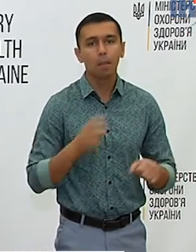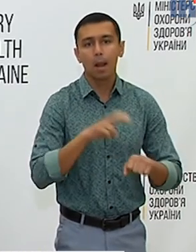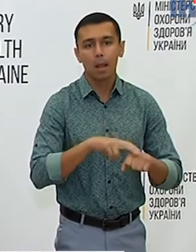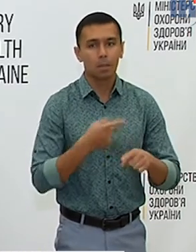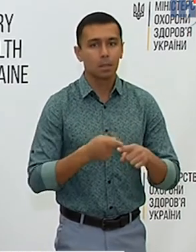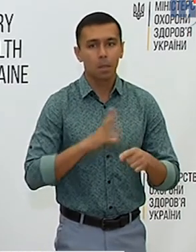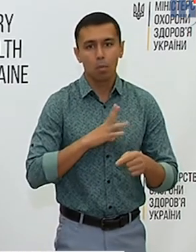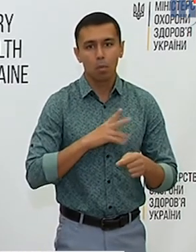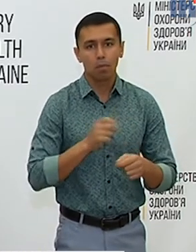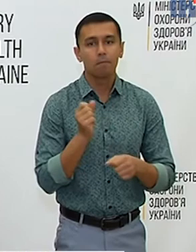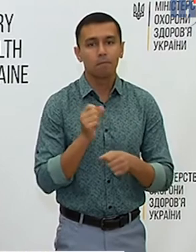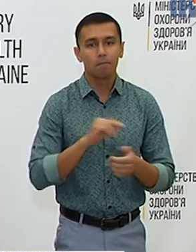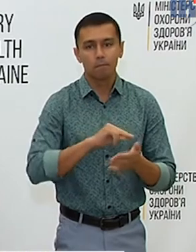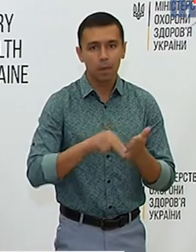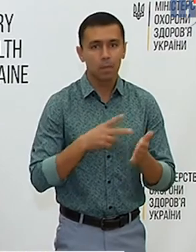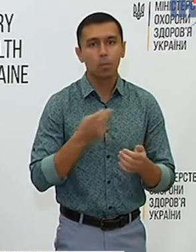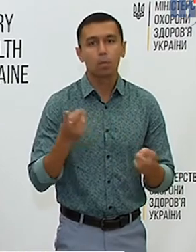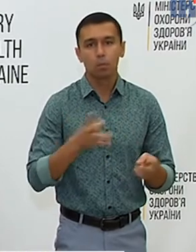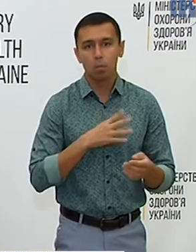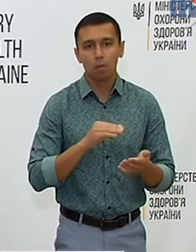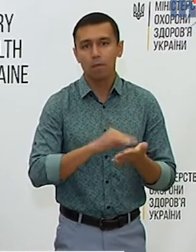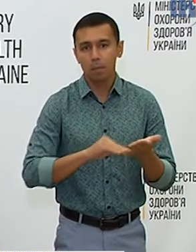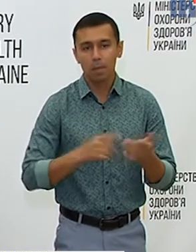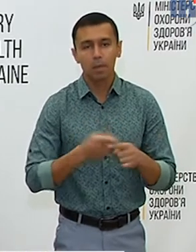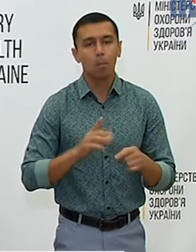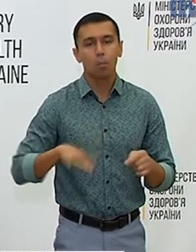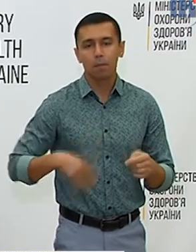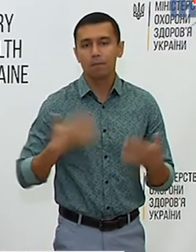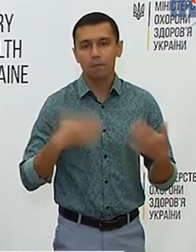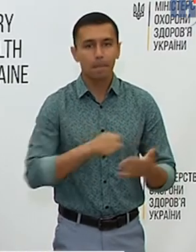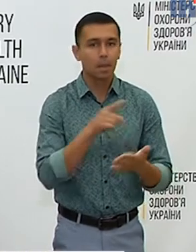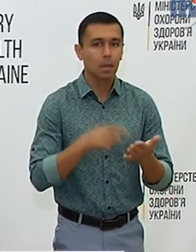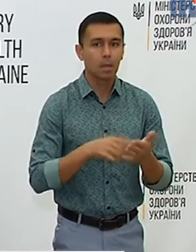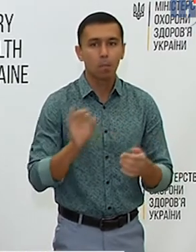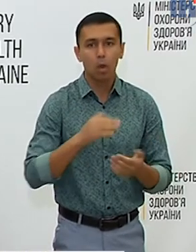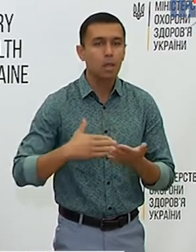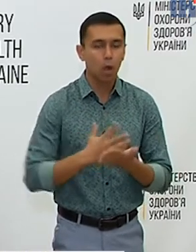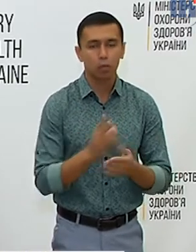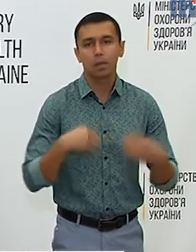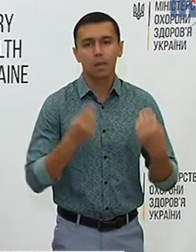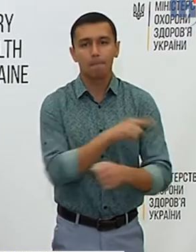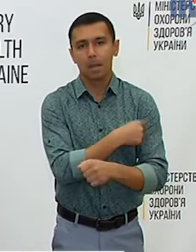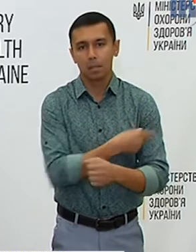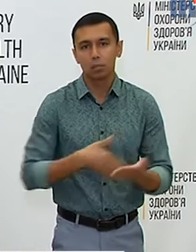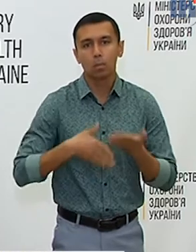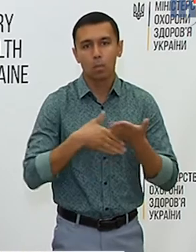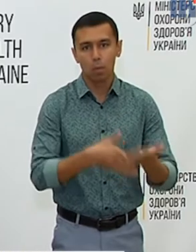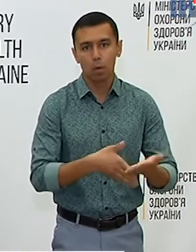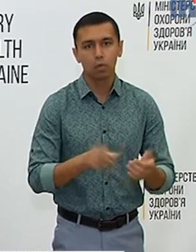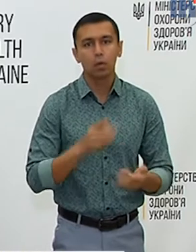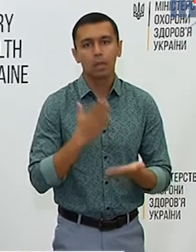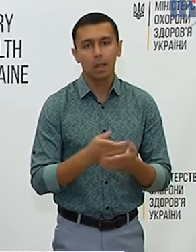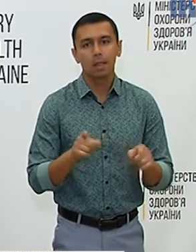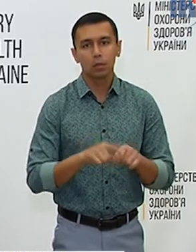це виписано, чи потрібно було виписувати. Це потім вже питання щодо якості надання медичної допомоги, що є